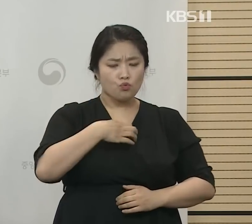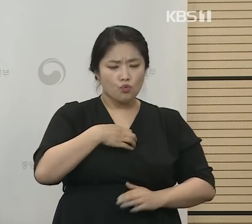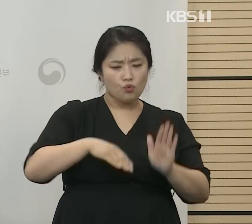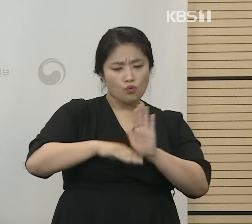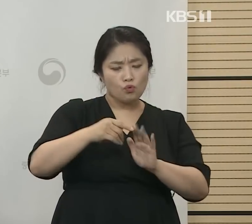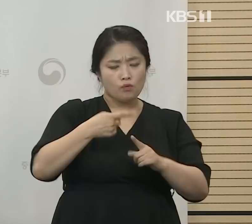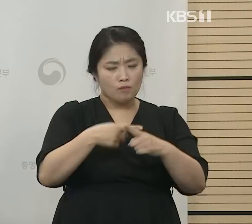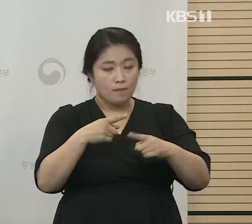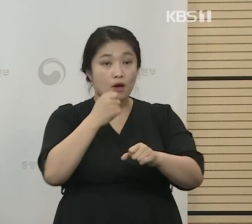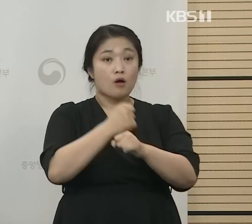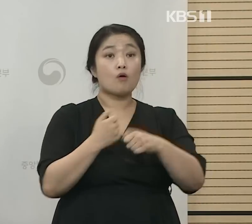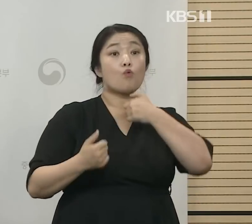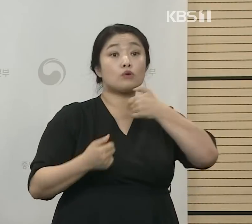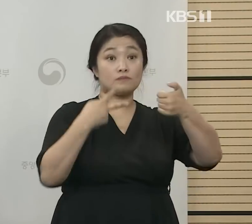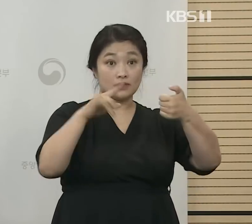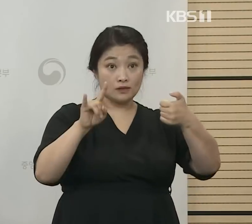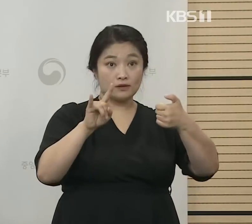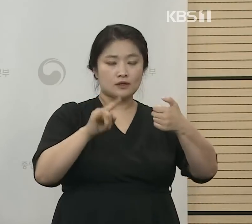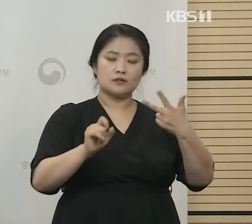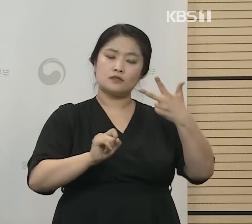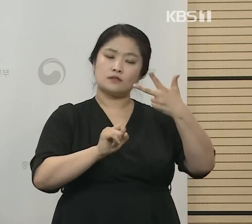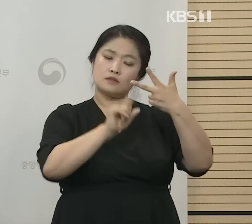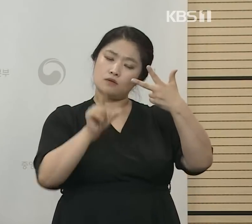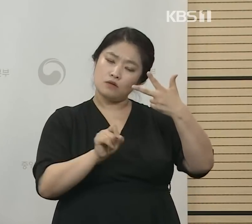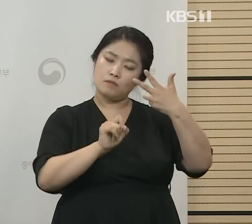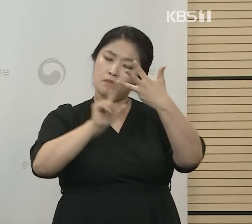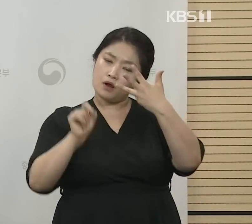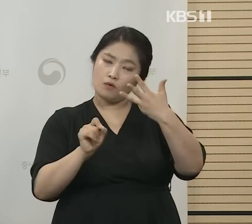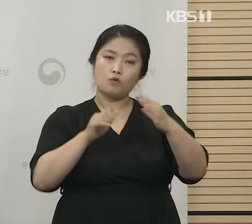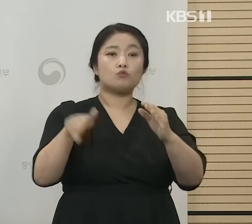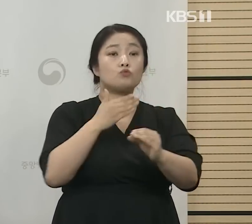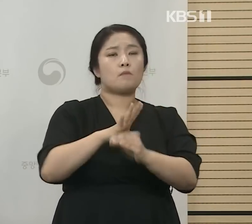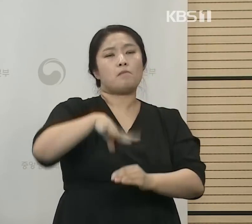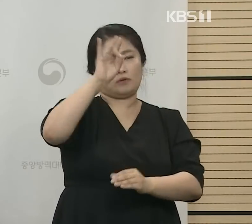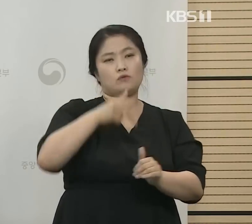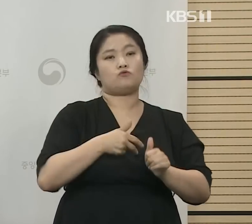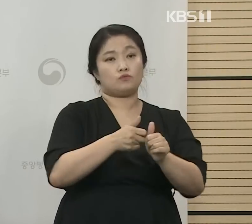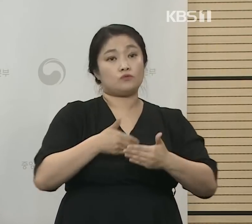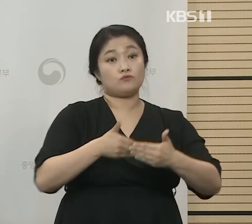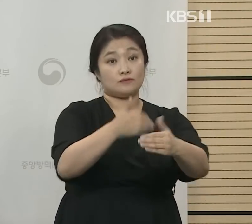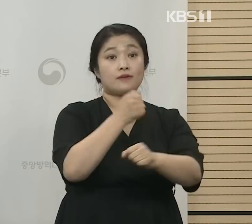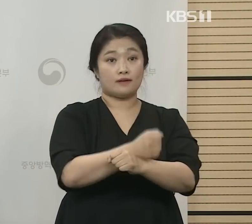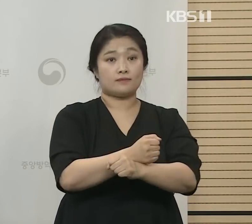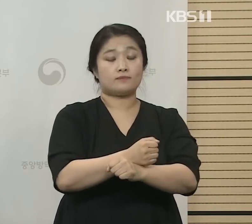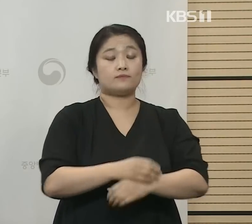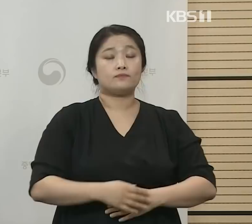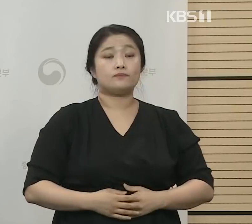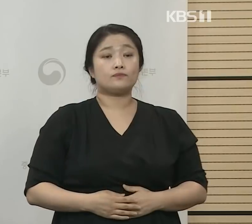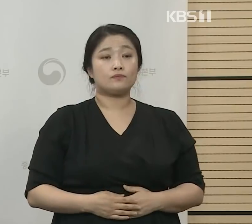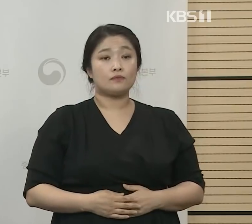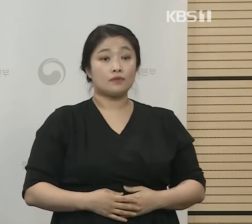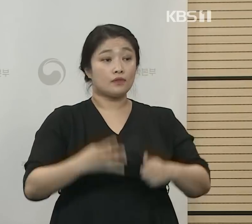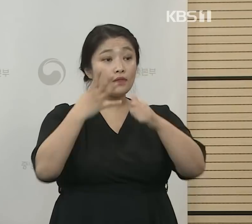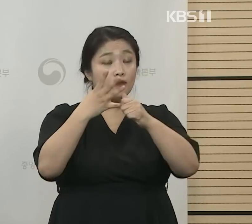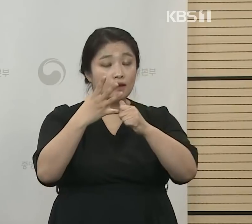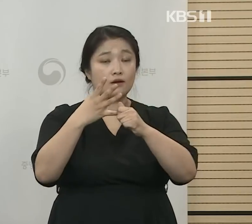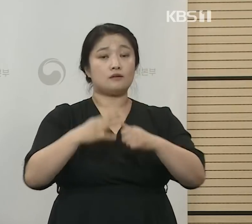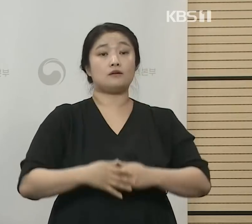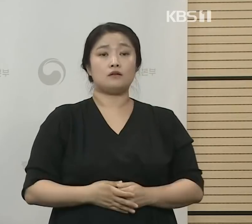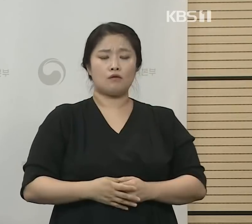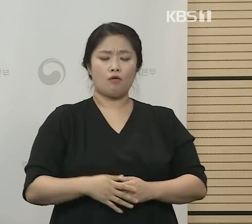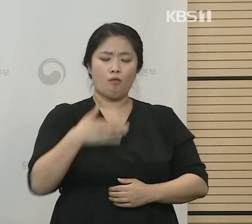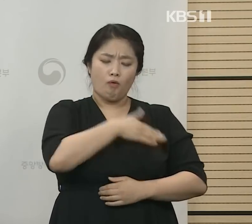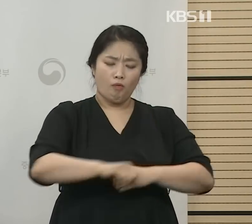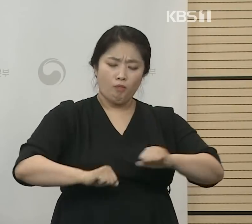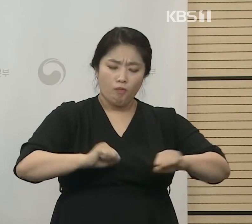위험도를 고려하여 50대는 7월에서 8월 중에 우선 접종을 추진하겠습니다. 넷째,